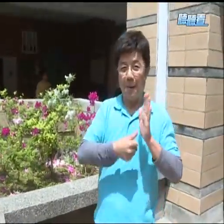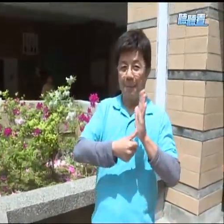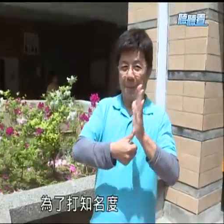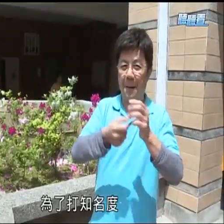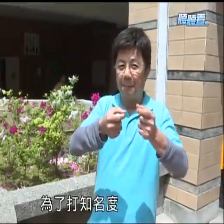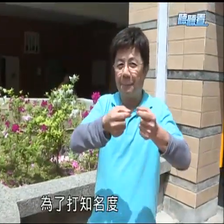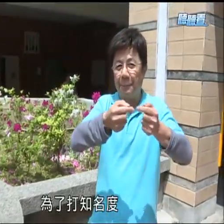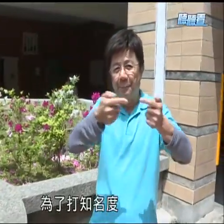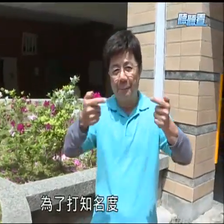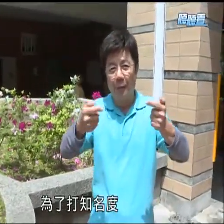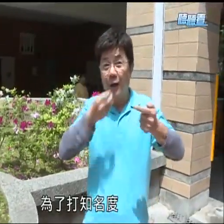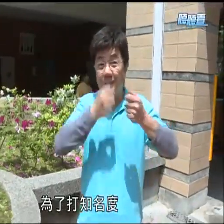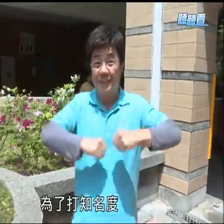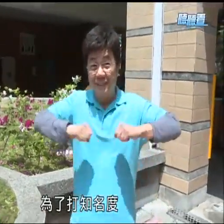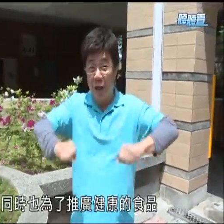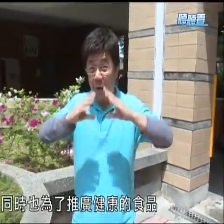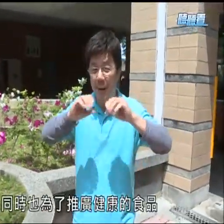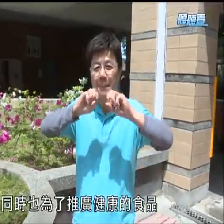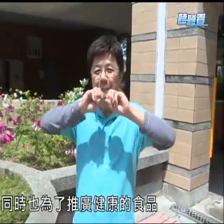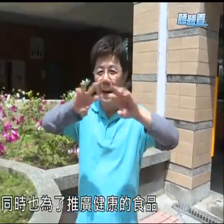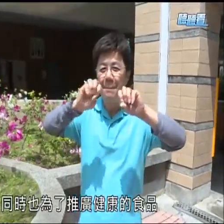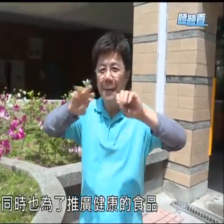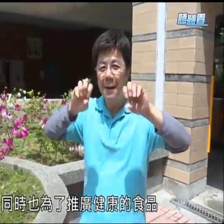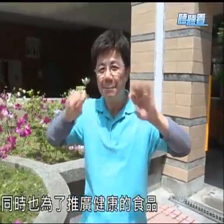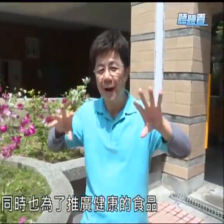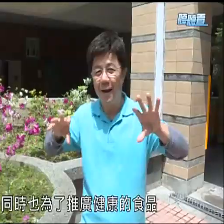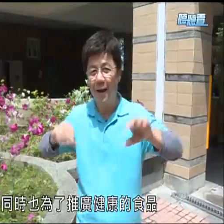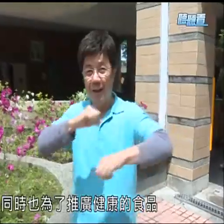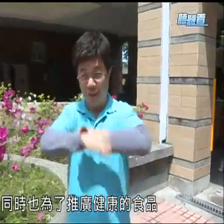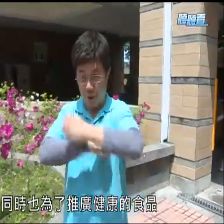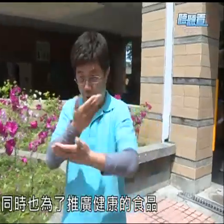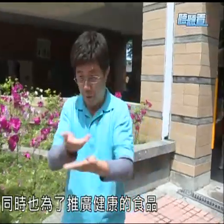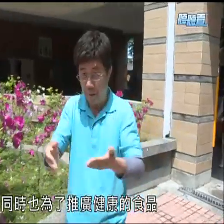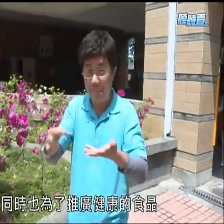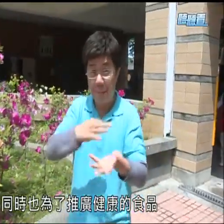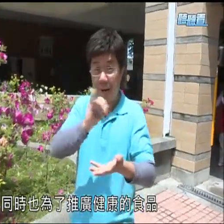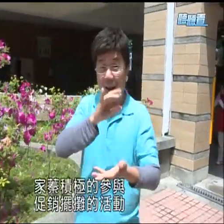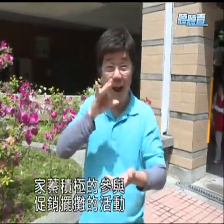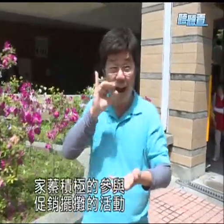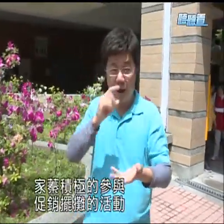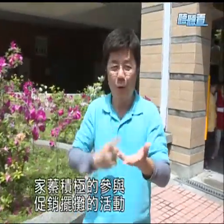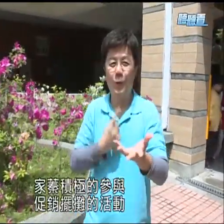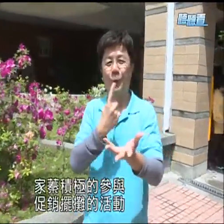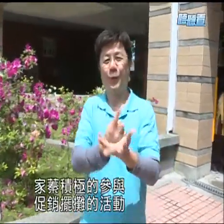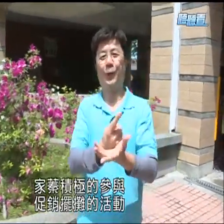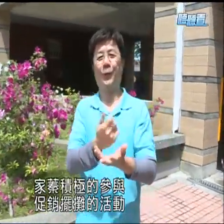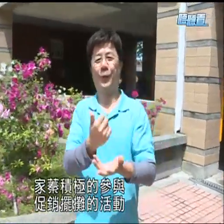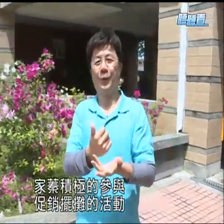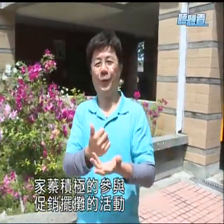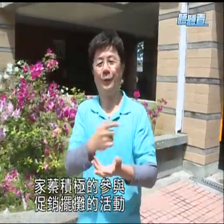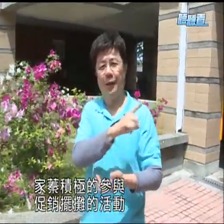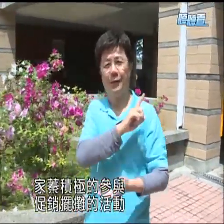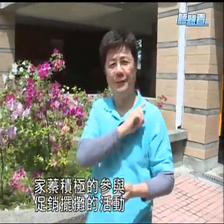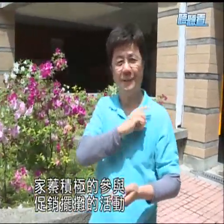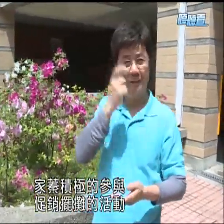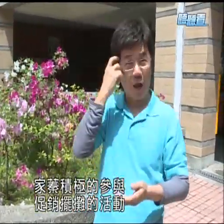为了打知名度啊，同时也为了推广健康的食品，家珍积极的参与促销摆摊的活